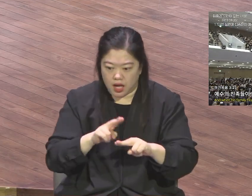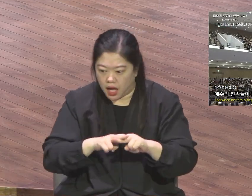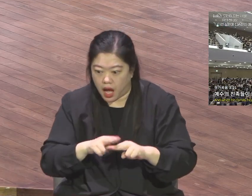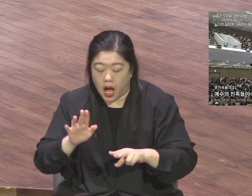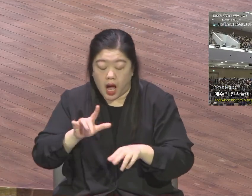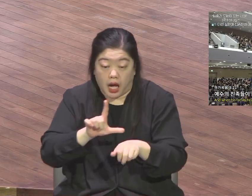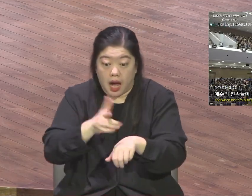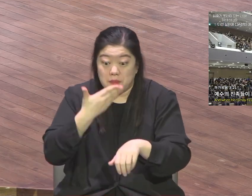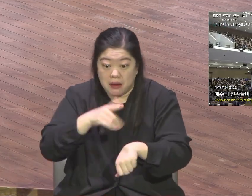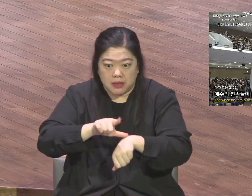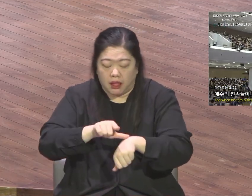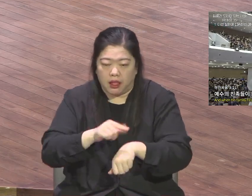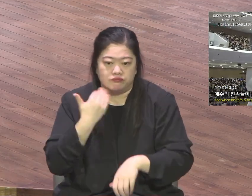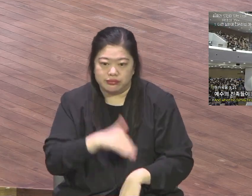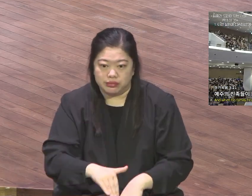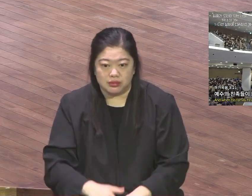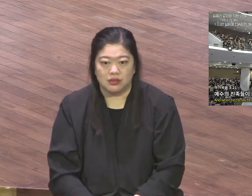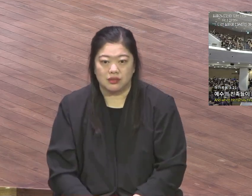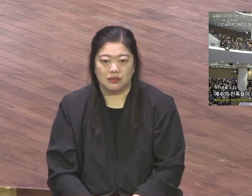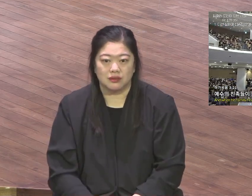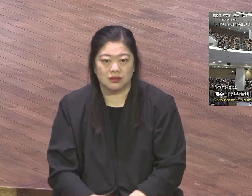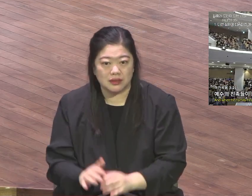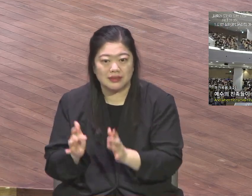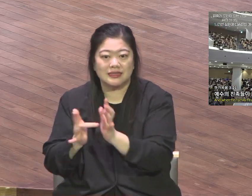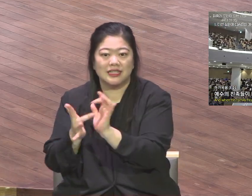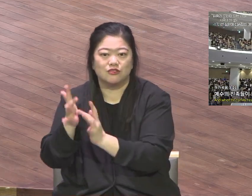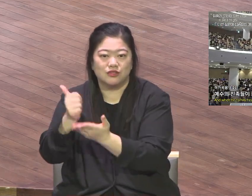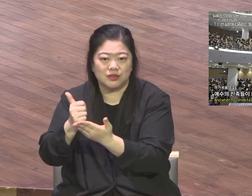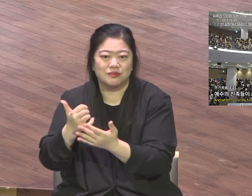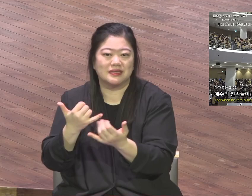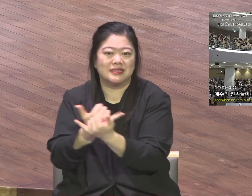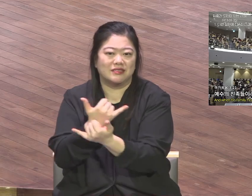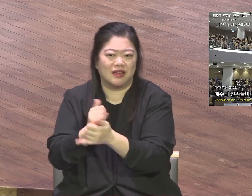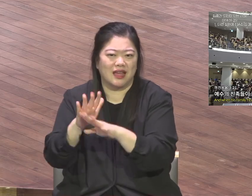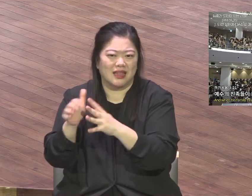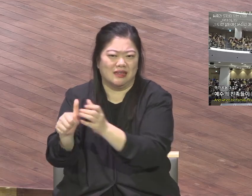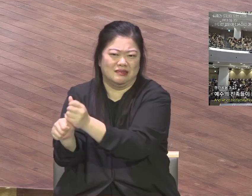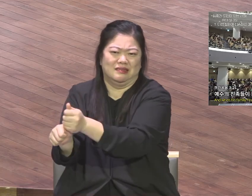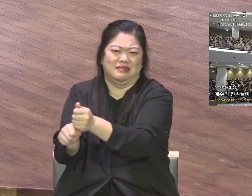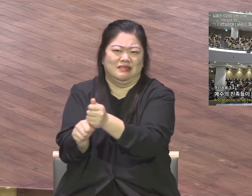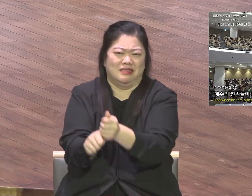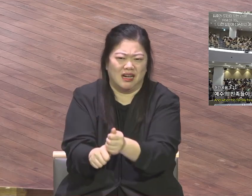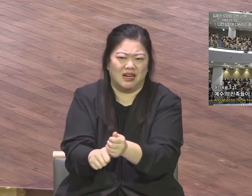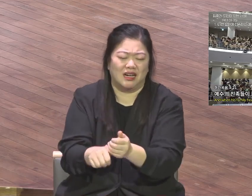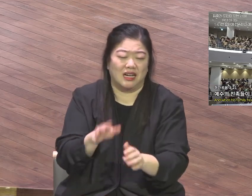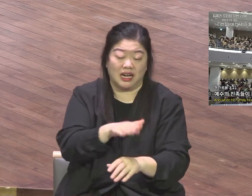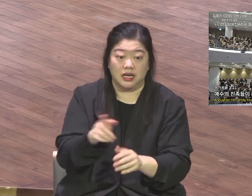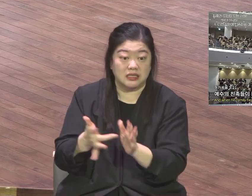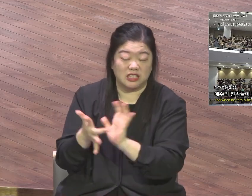없는지라 예수의 친족들이 듣고 그를 붙들러 나오니 그는 이는 그가 미쳤다 하미러라.